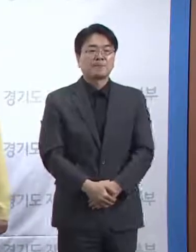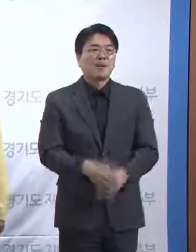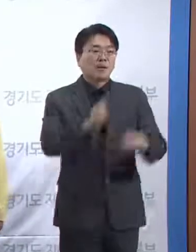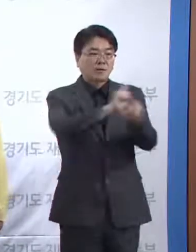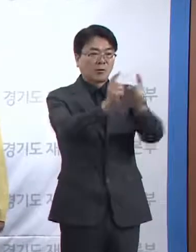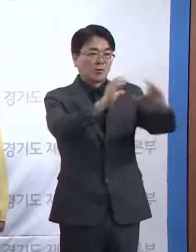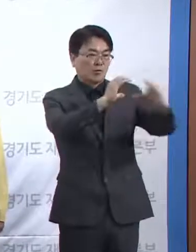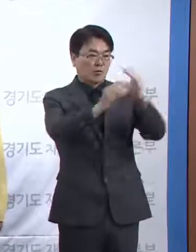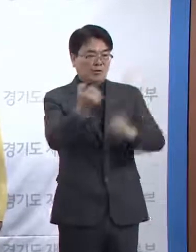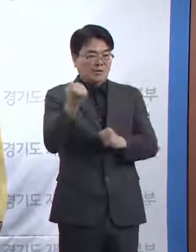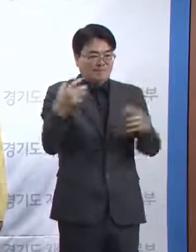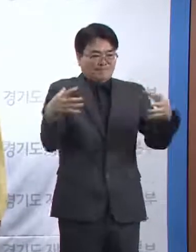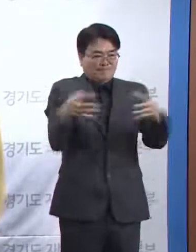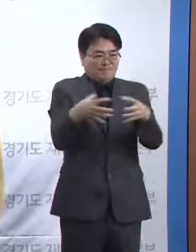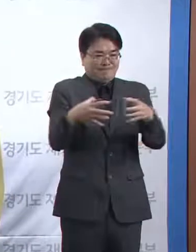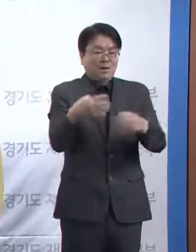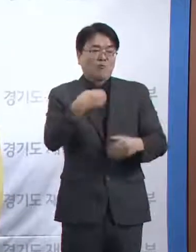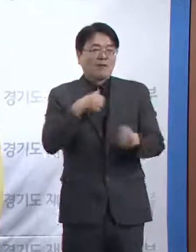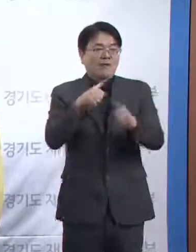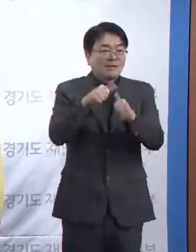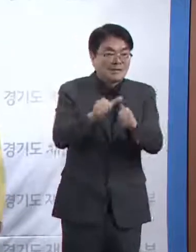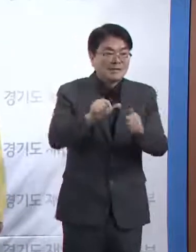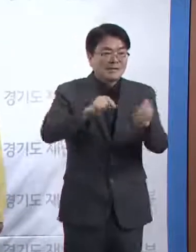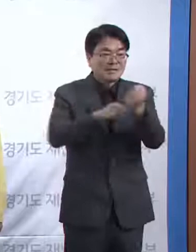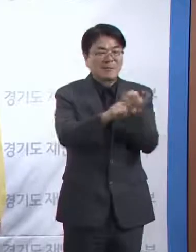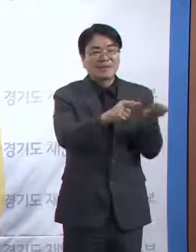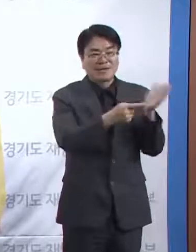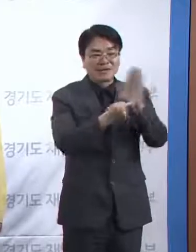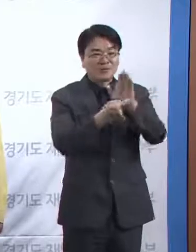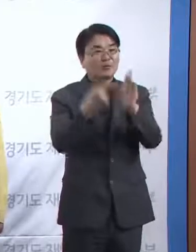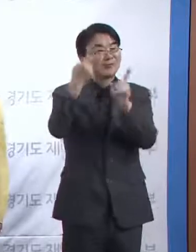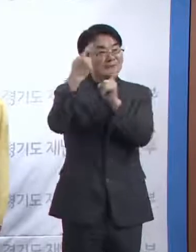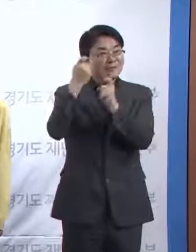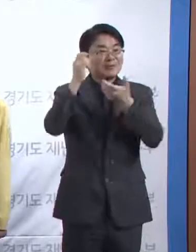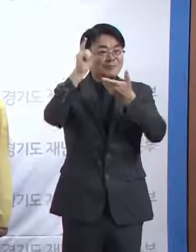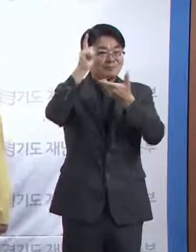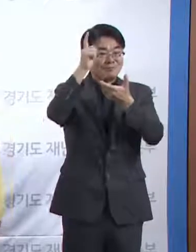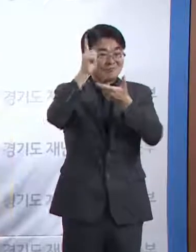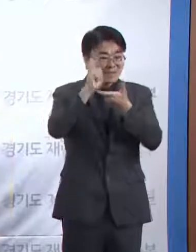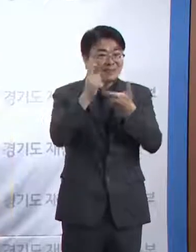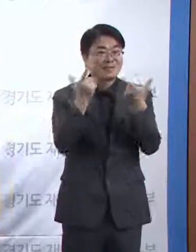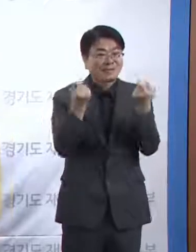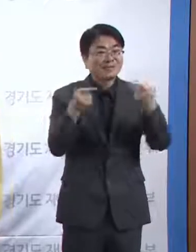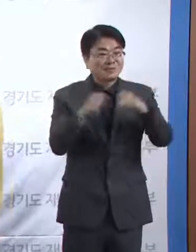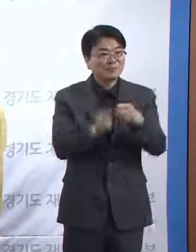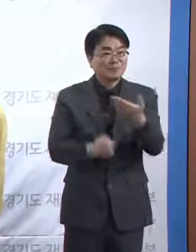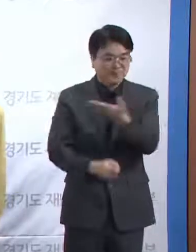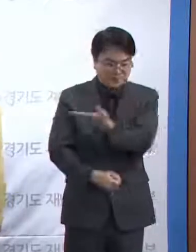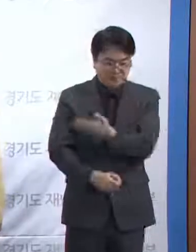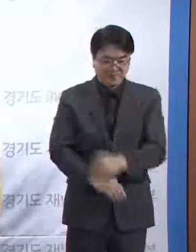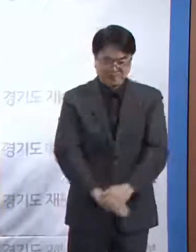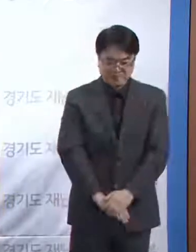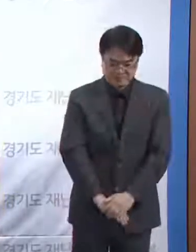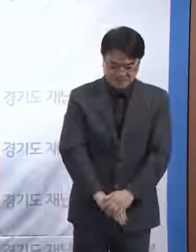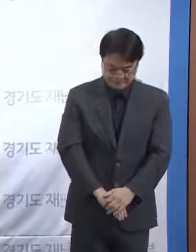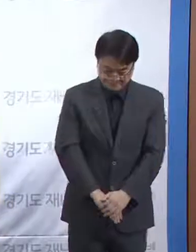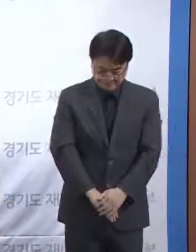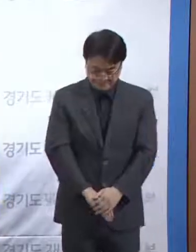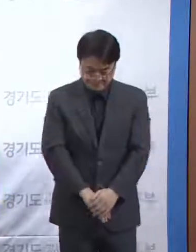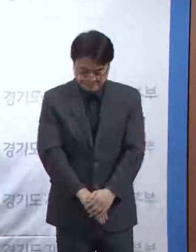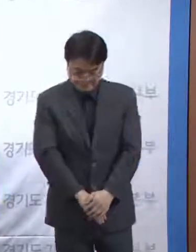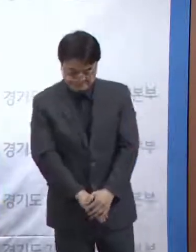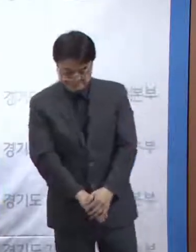소통하고 협력해서 우리 위기를 같이 이겨나가겠다는 뜻으로 기념사진을 하나 찍어 드렸습니다. 좋습니다. 네. 이렇게 할까요?